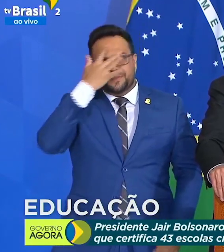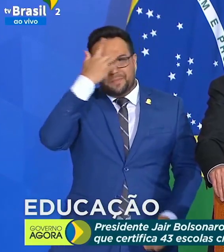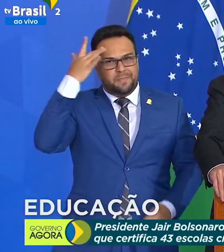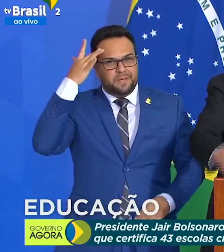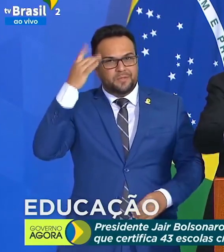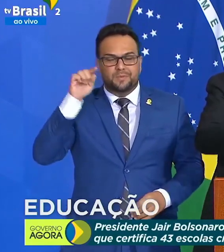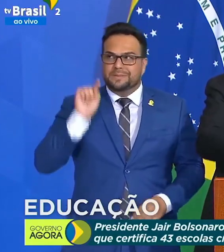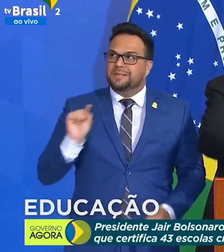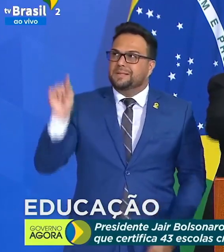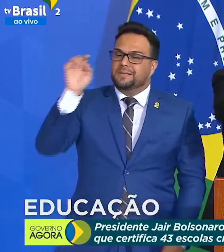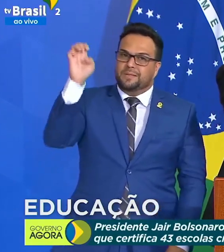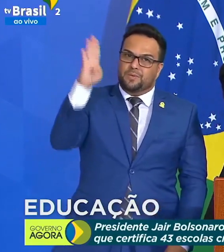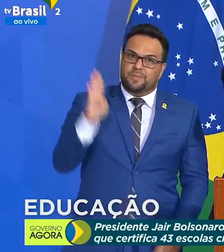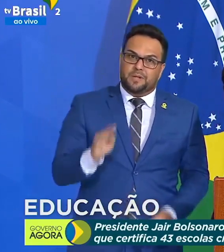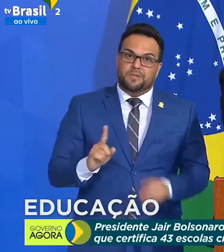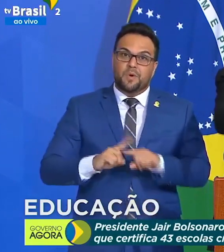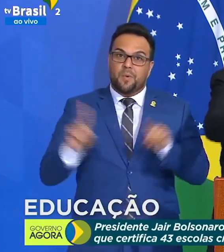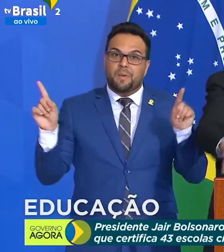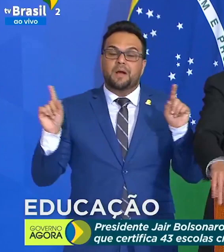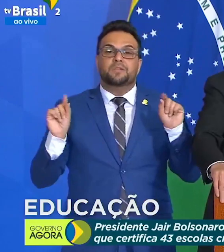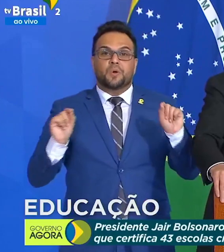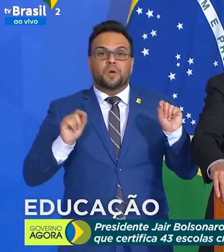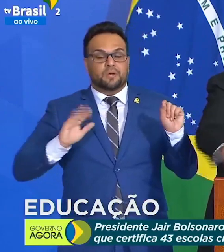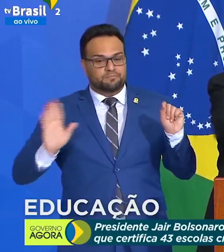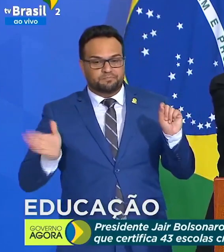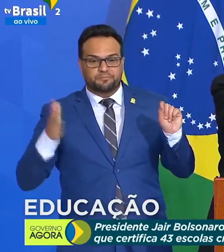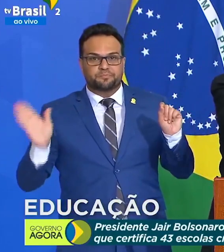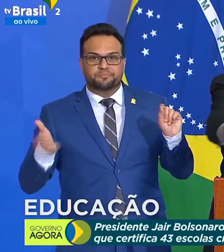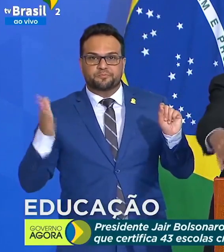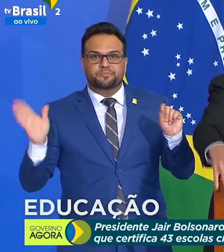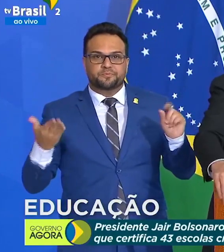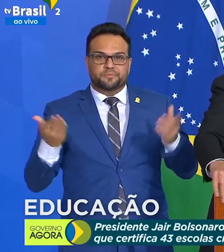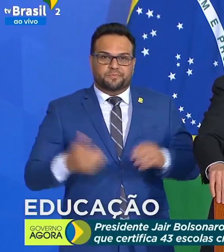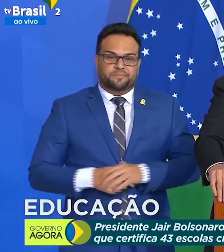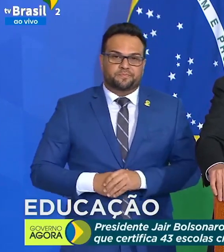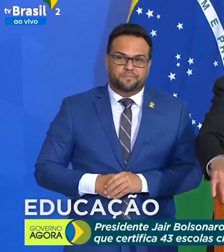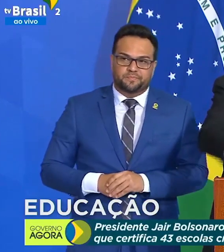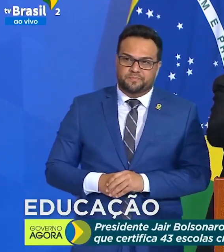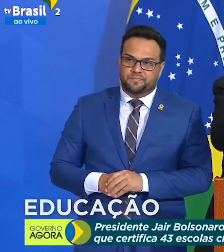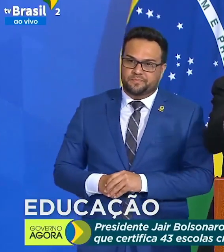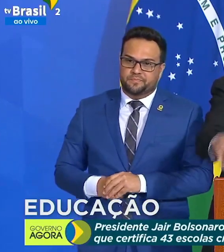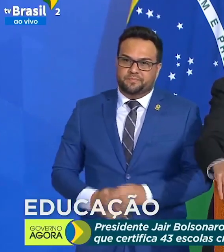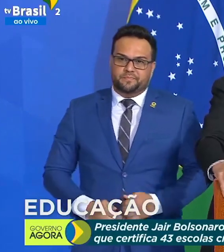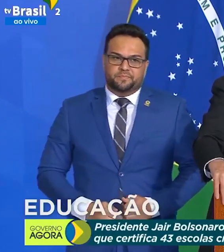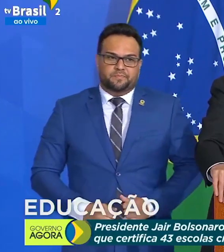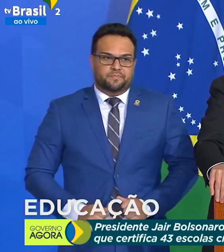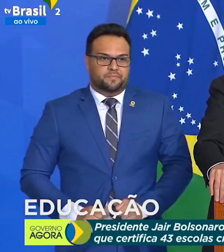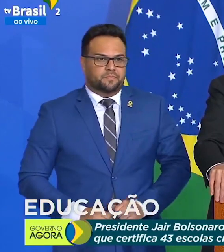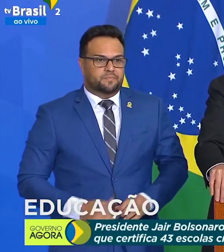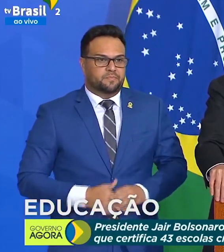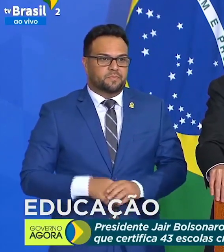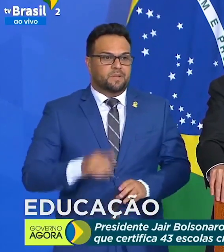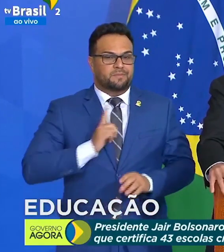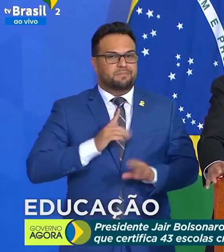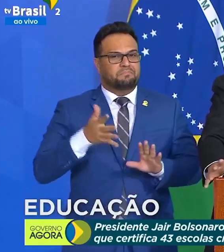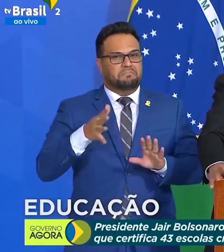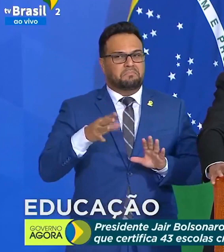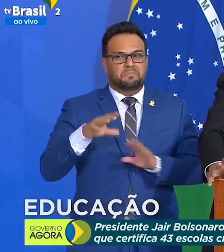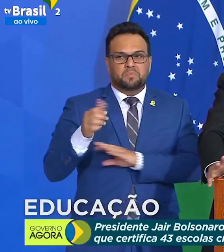pelo Brasil, mas no self-serve que está aí, self-serve, tá? Eu tenho uns 12 candidatos,